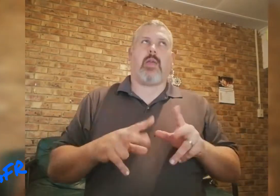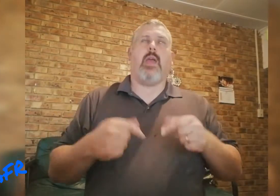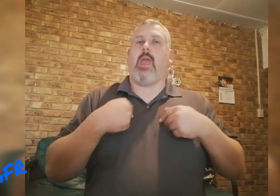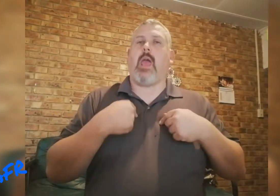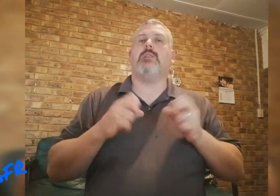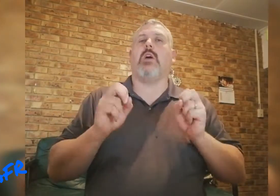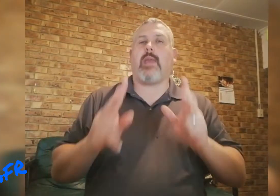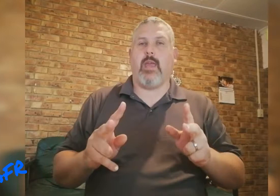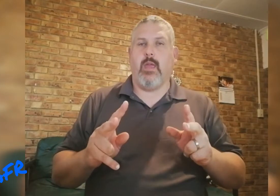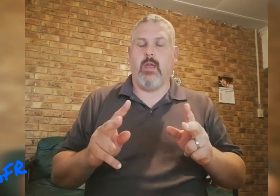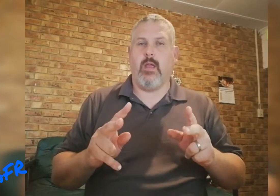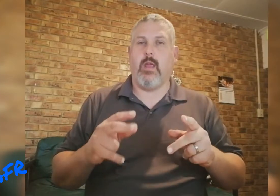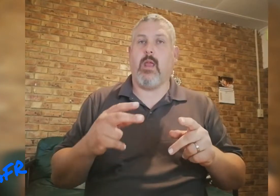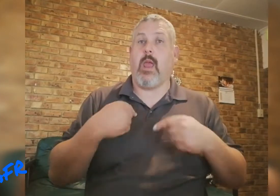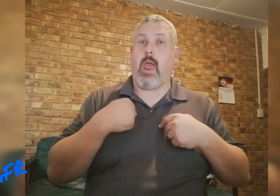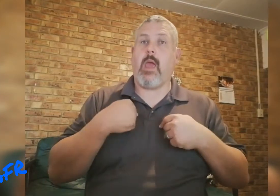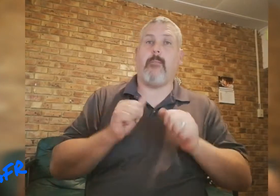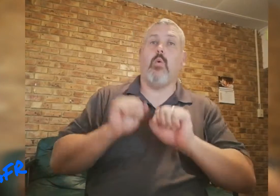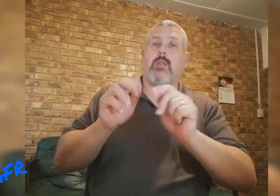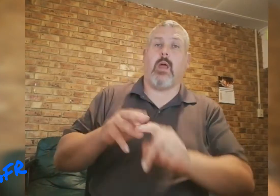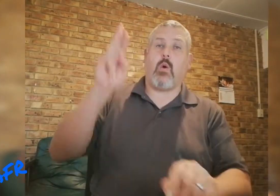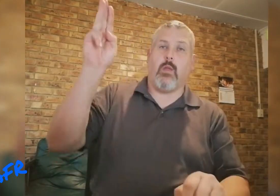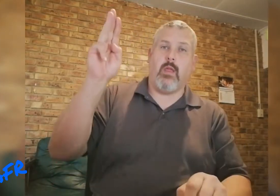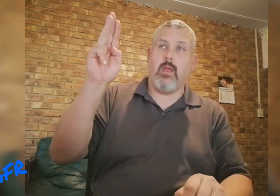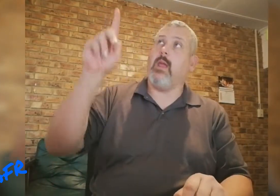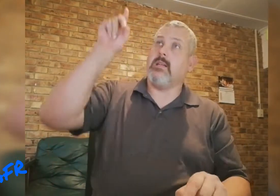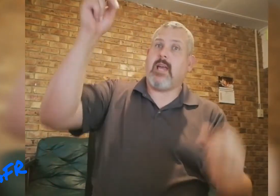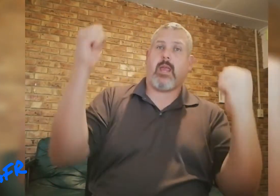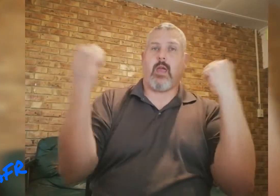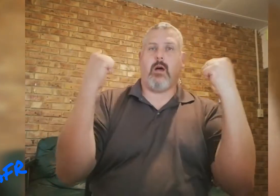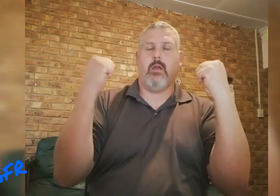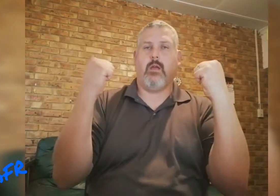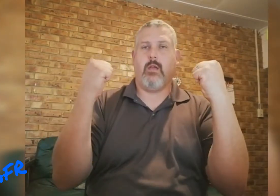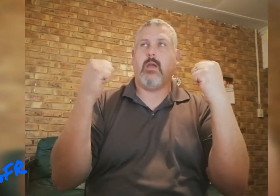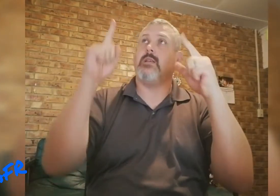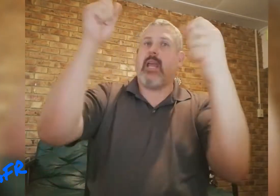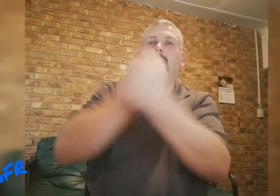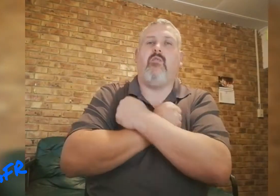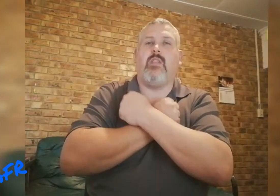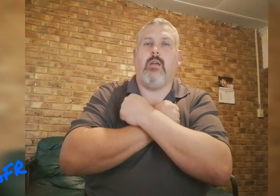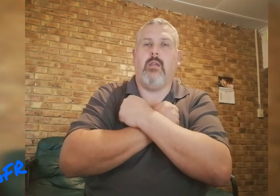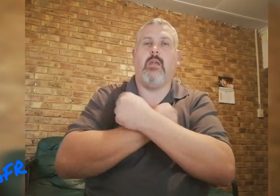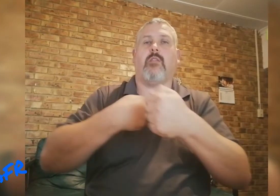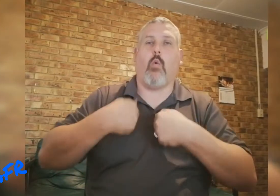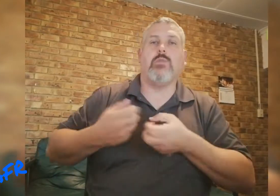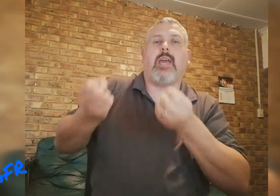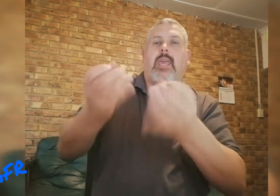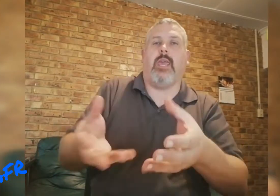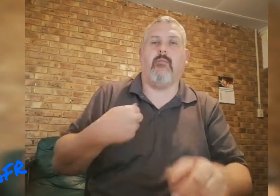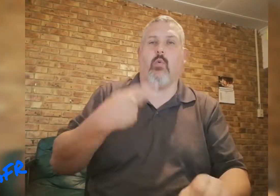okay, ek is okay, ek behoort aan God, sy krag, sy liefde, is vir ons gegee,